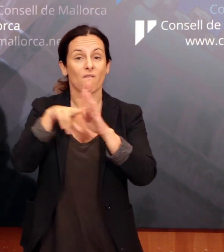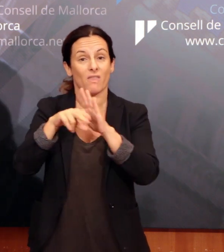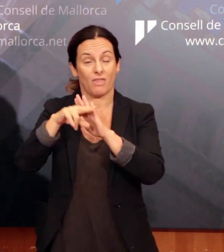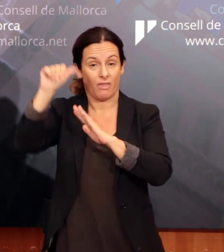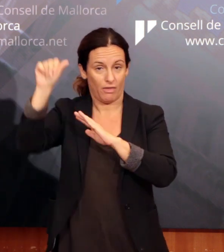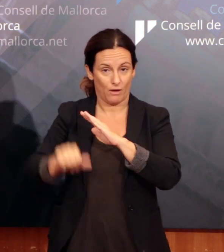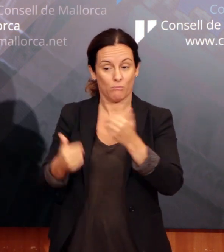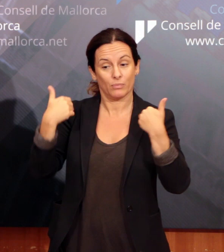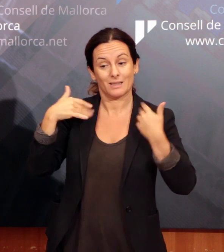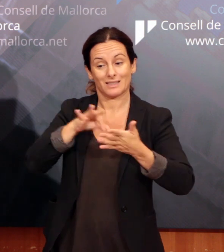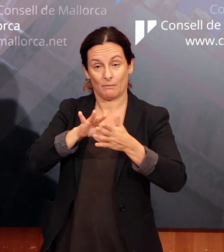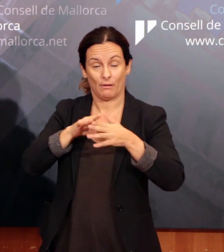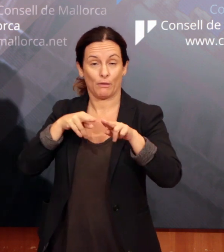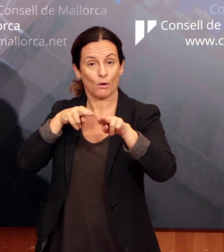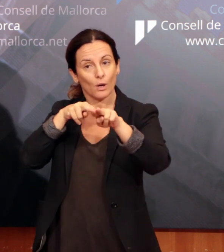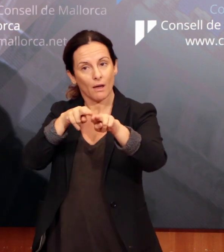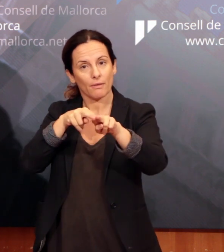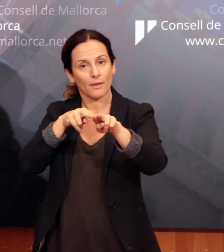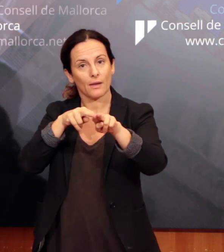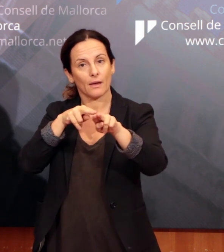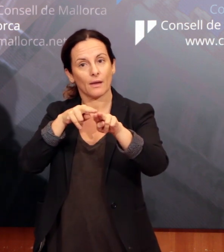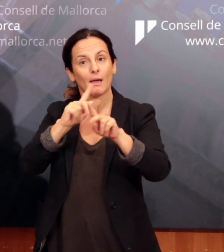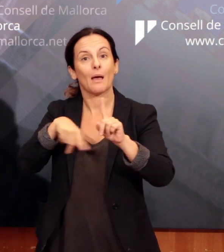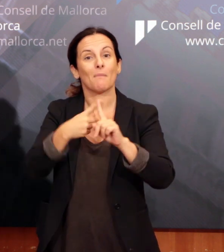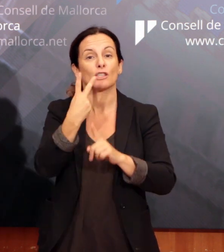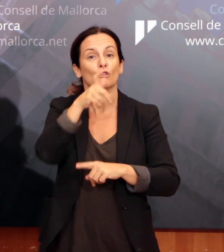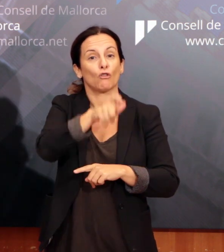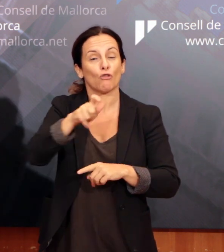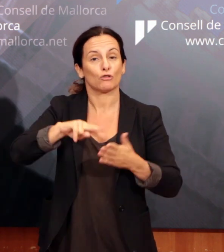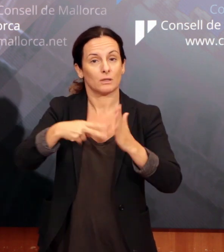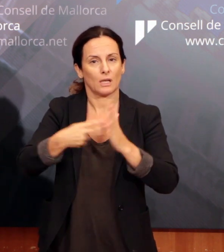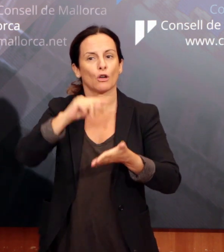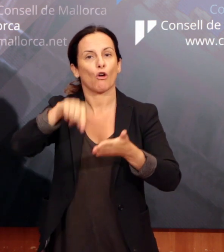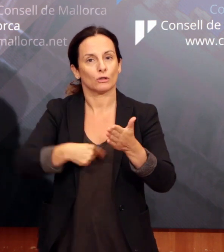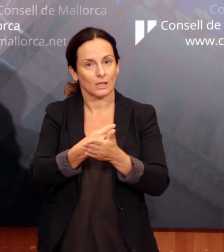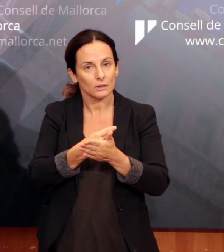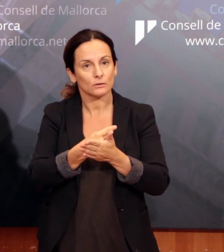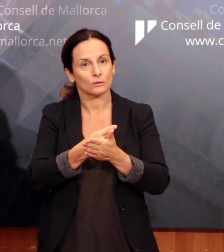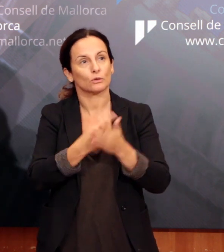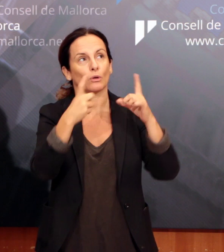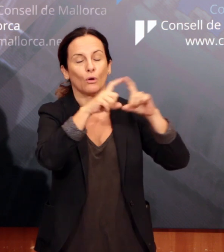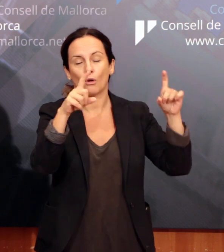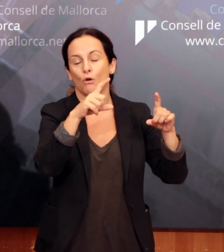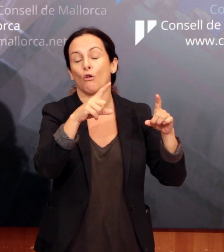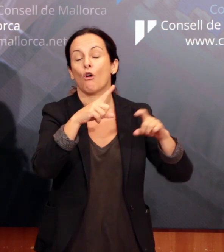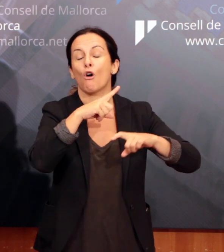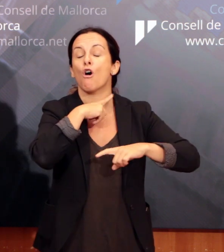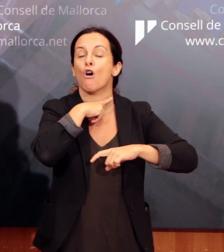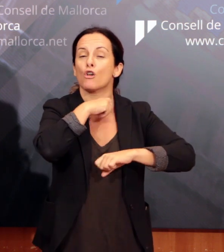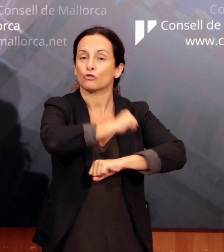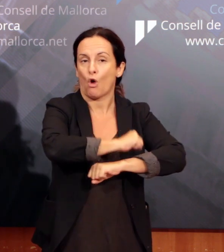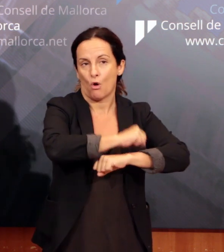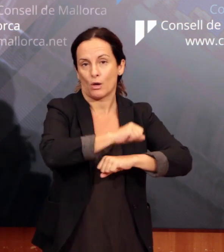Caça, hem fet al Servei de Caça i dos tècnics contactats a través de l'Ensoi. Vull dir, eren dues